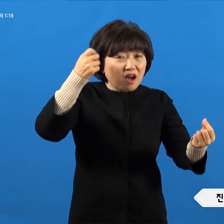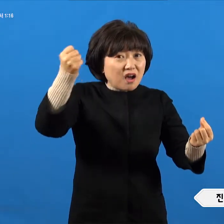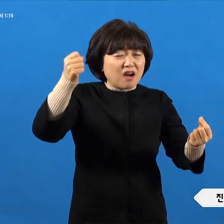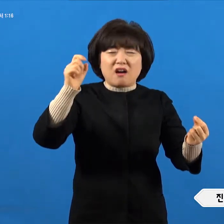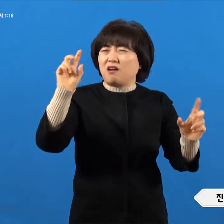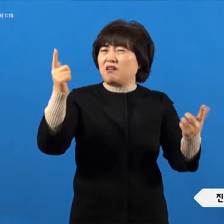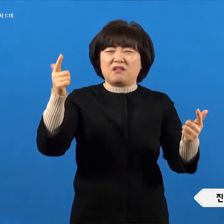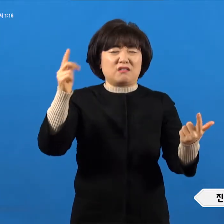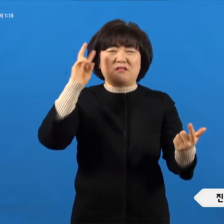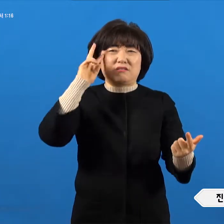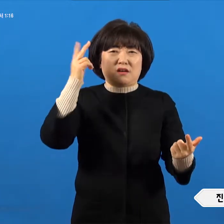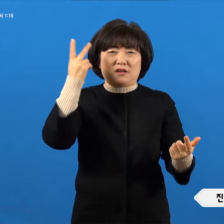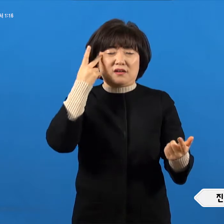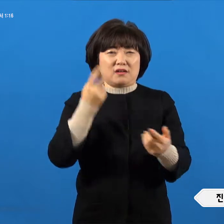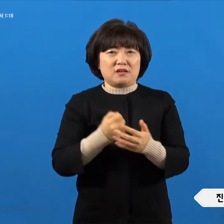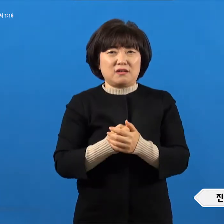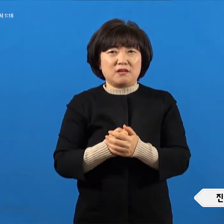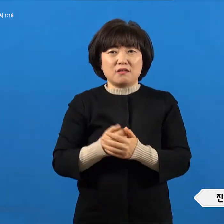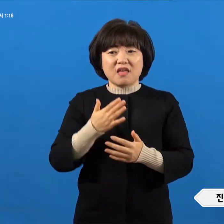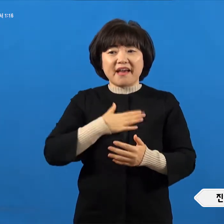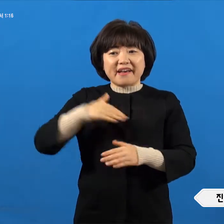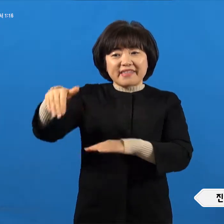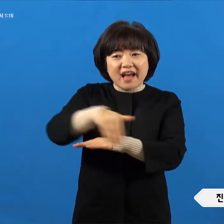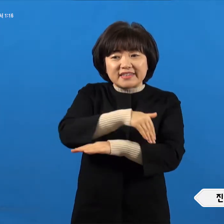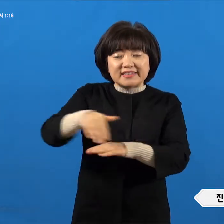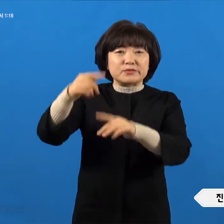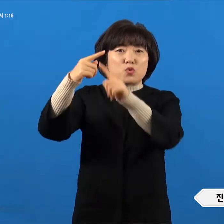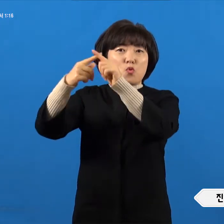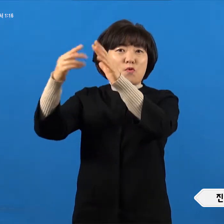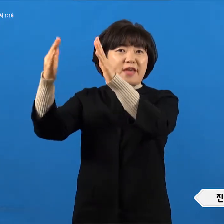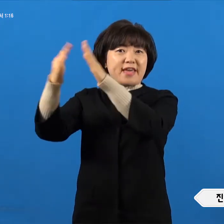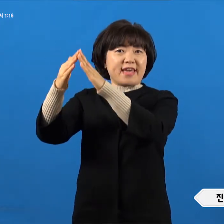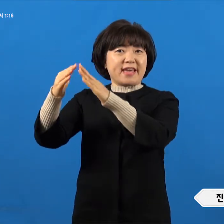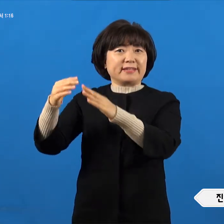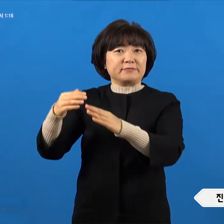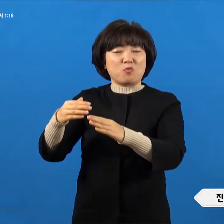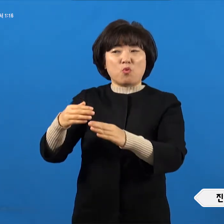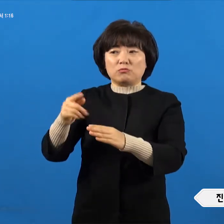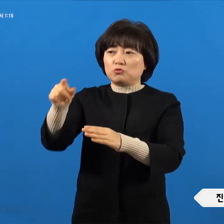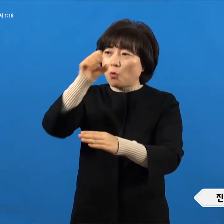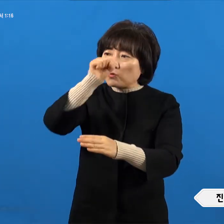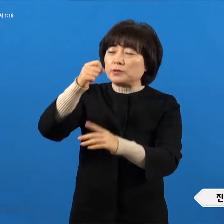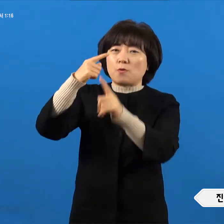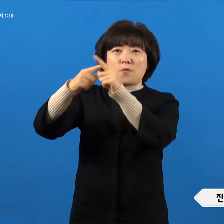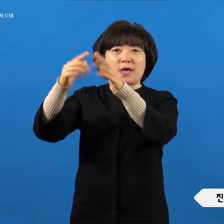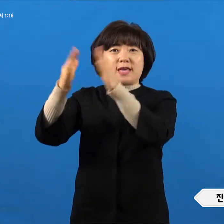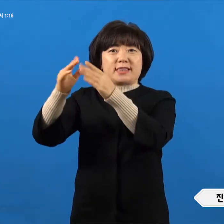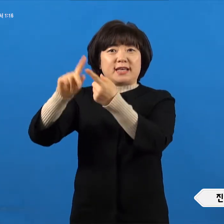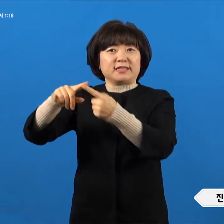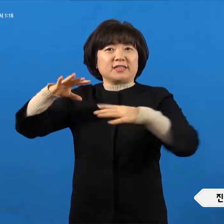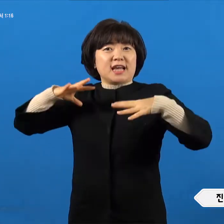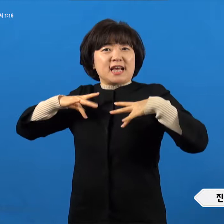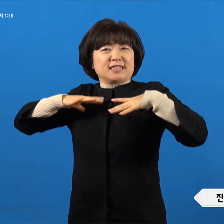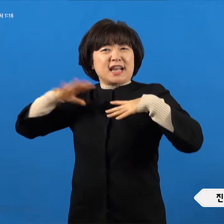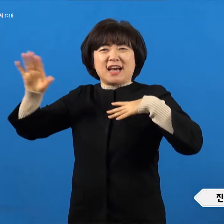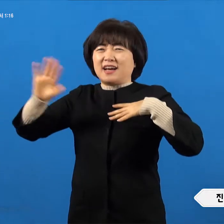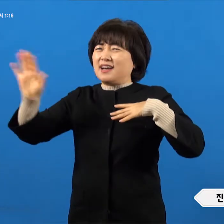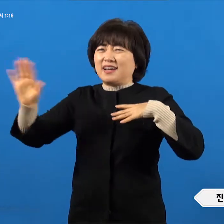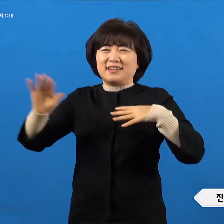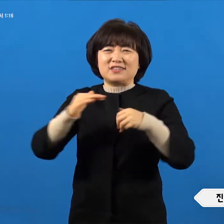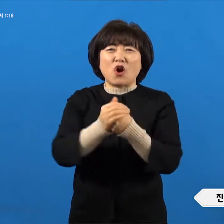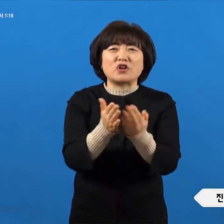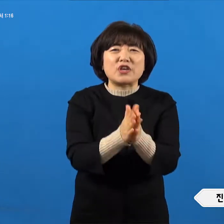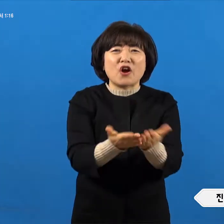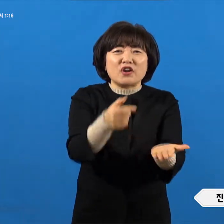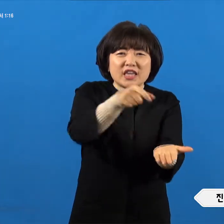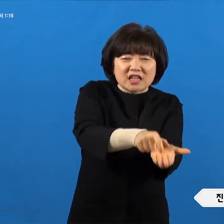얼마나 좋은가. 아니, 건강한 교회를 다니는 자랑함이 우리 가운데 있을지 모릅니다. 그러나 성경은 다니는 교회가